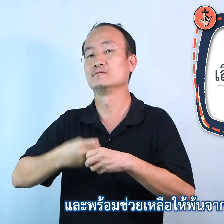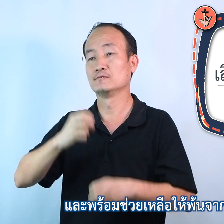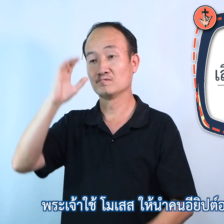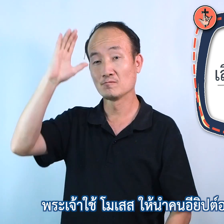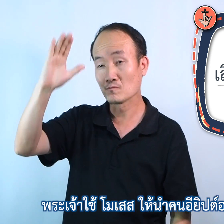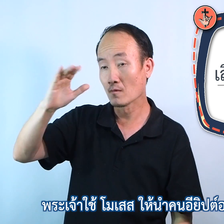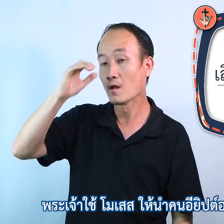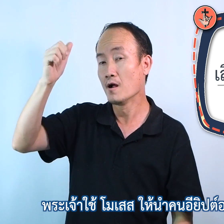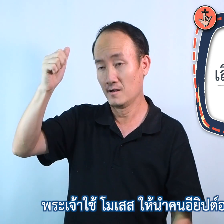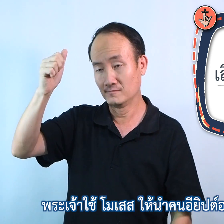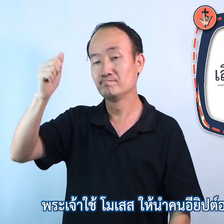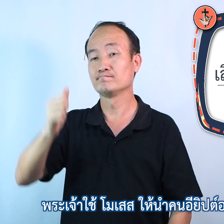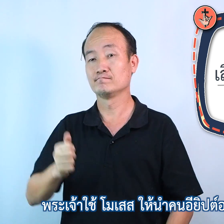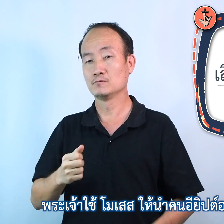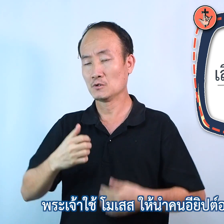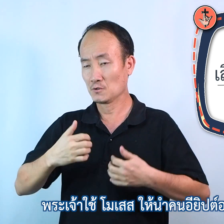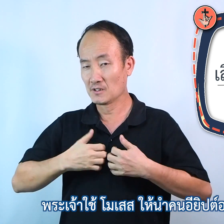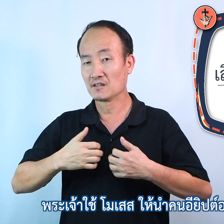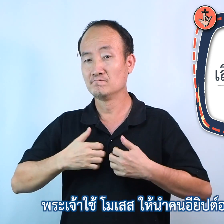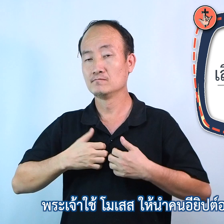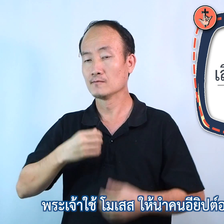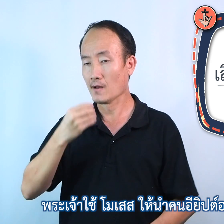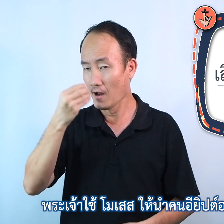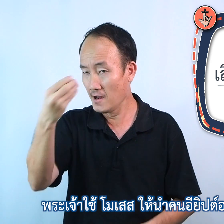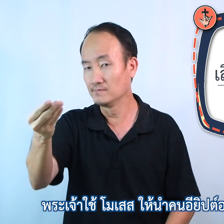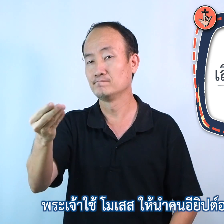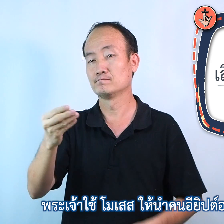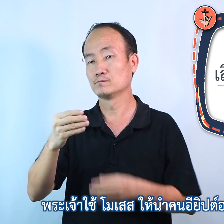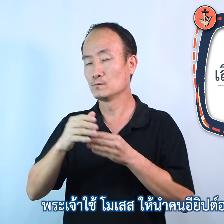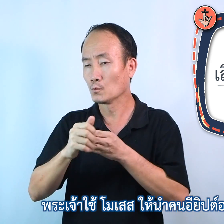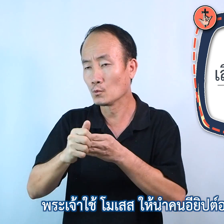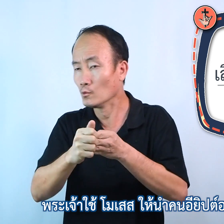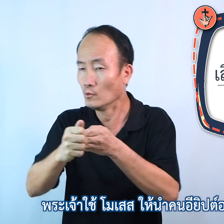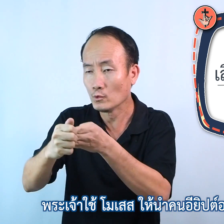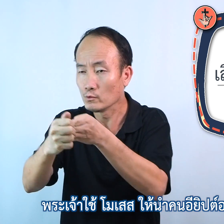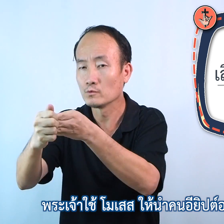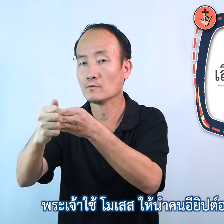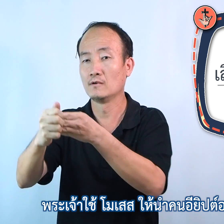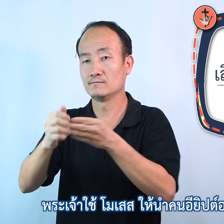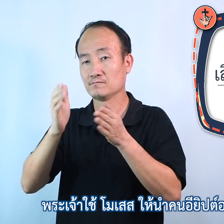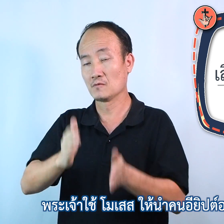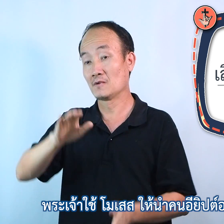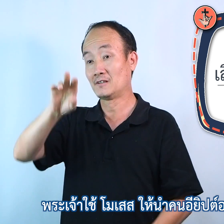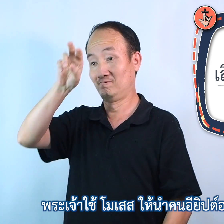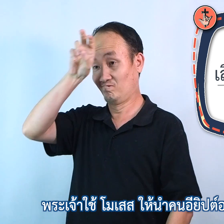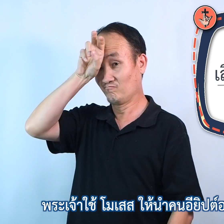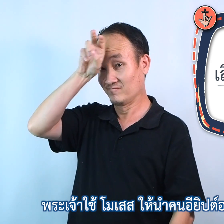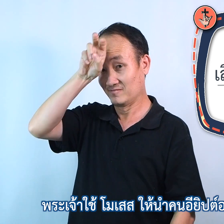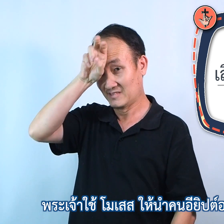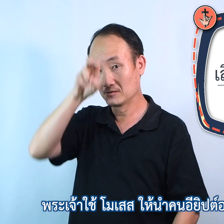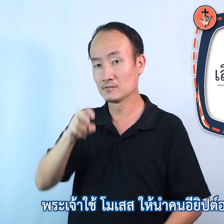พระเจ้าใช้โมเสสให้นำคนอียิปต์ออกจากการเป็นทาสได้